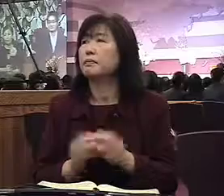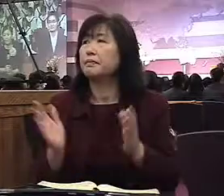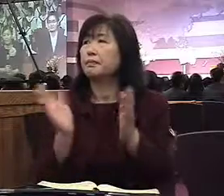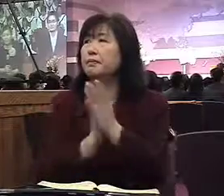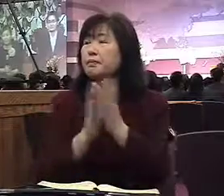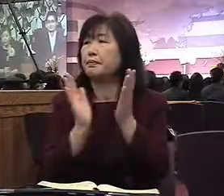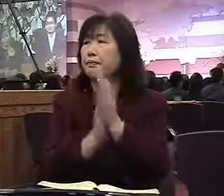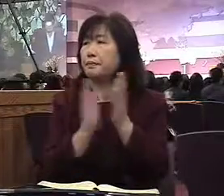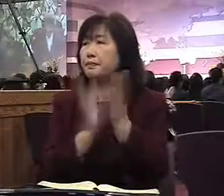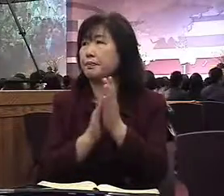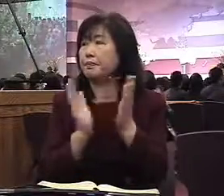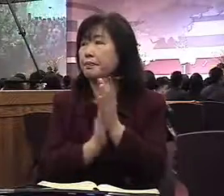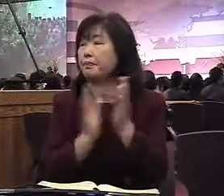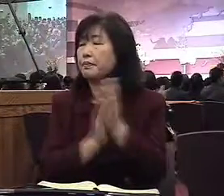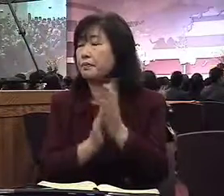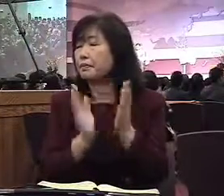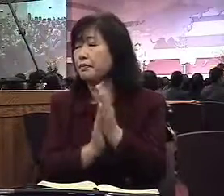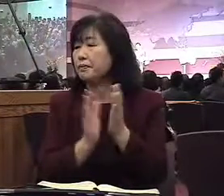할렐루야.